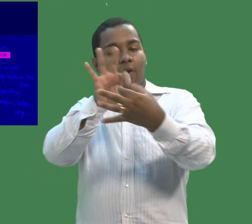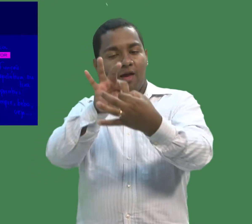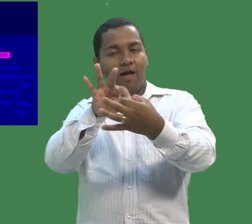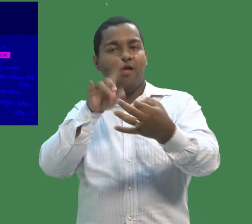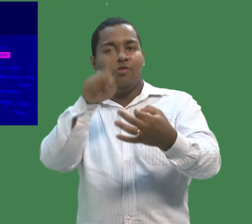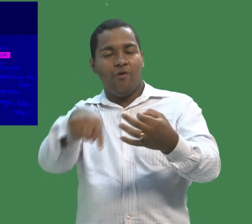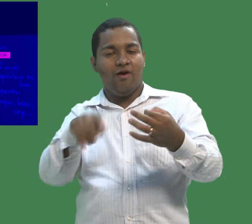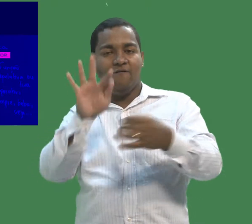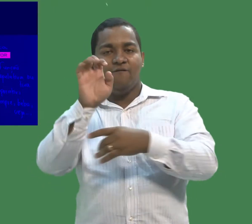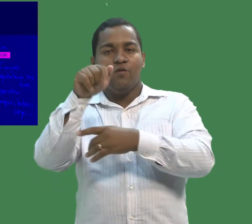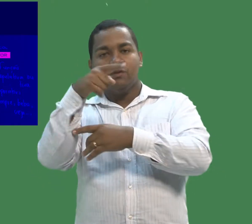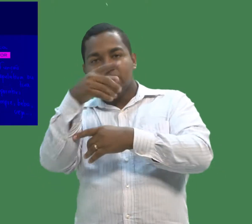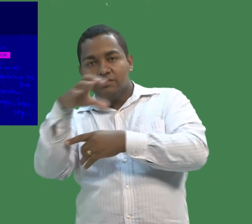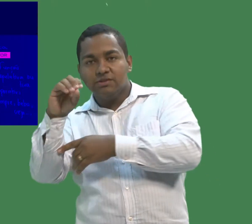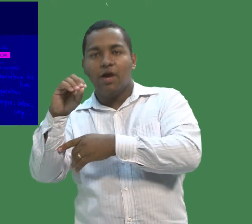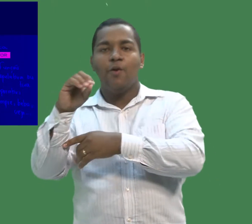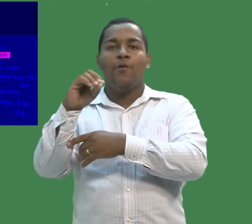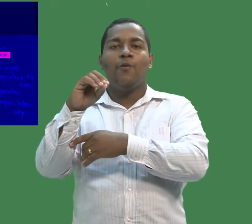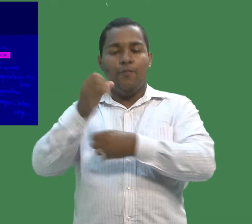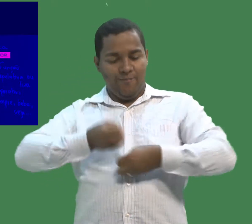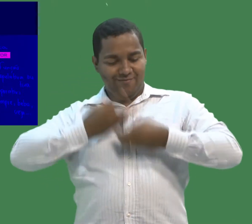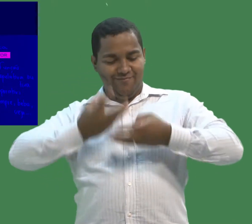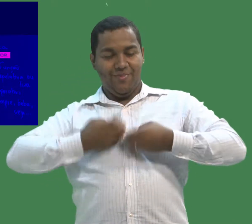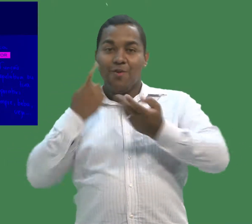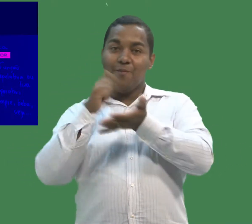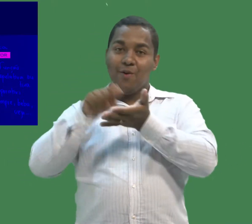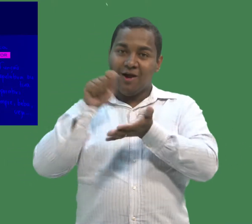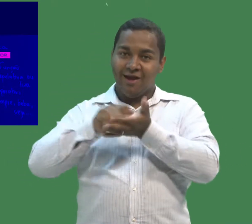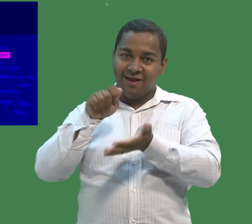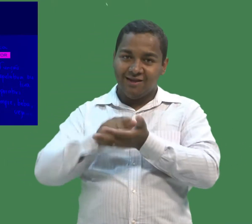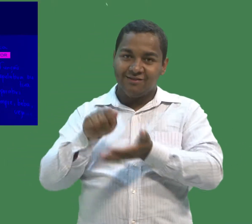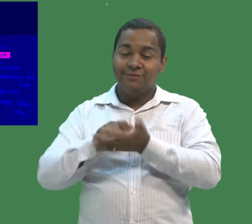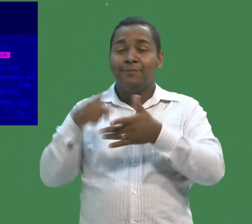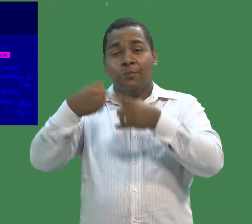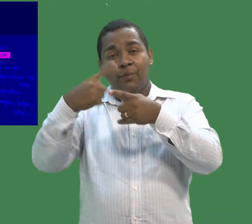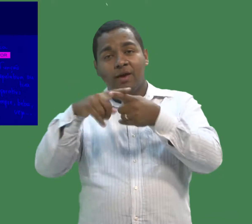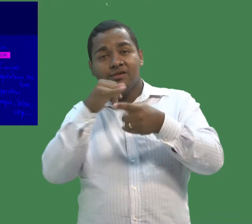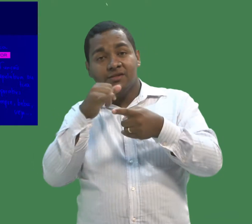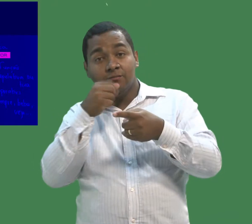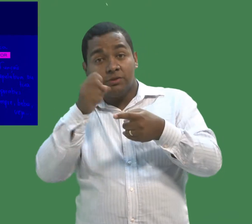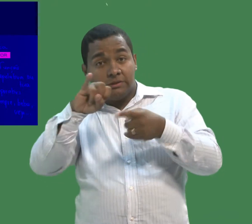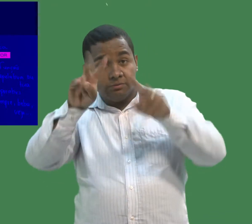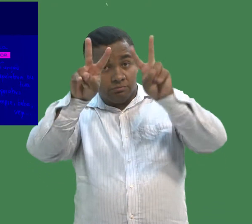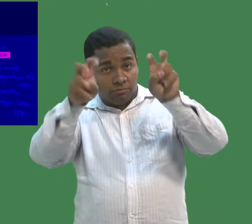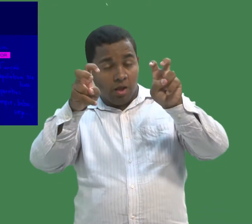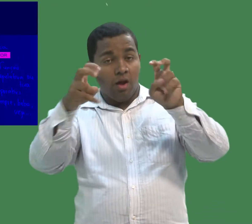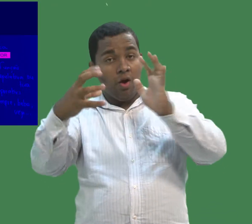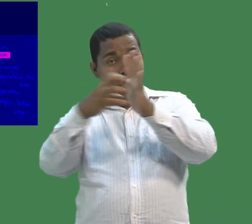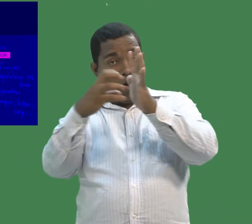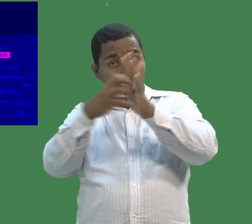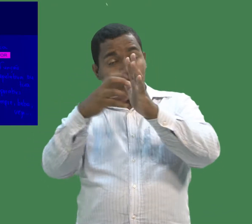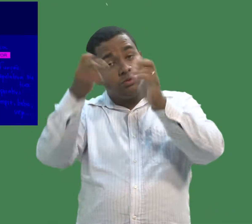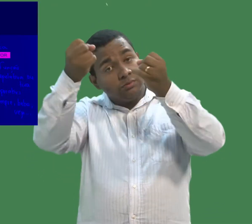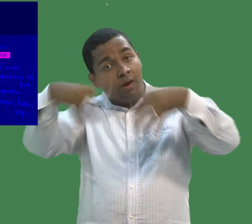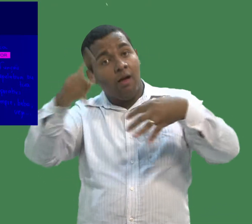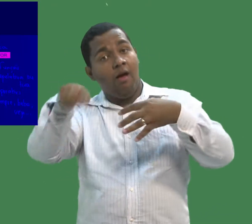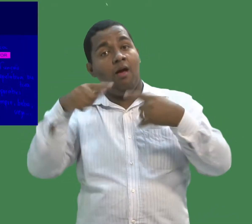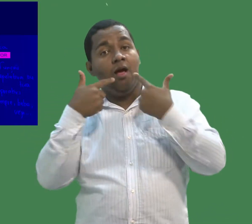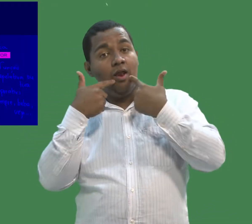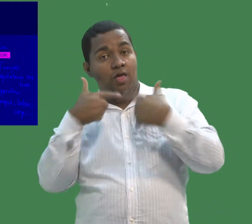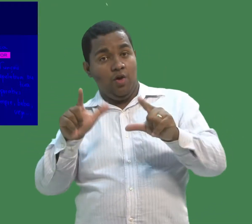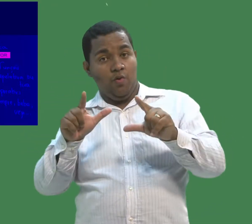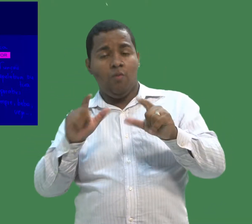poética. Porque quando fala de código, nós estamos falando da língua. Nesse caso aqui, poderia ser a língua de sinais, poderia ser a língua